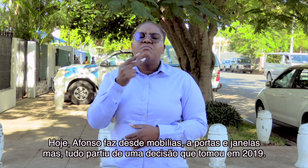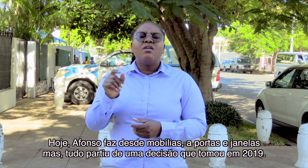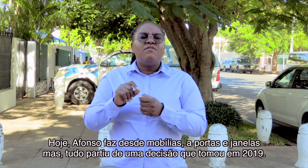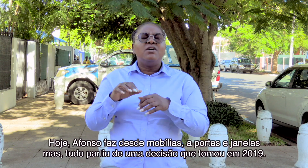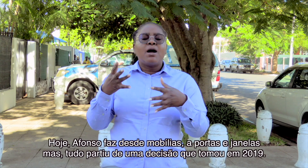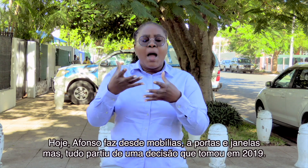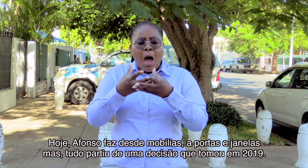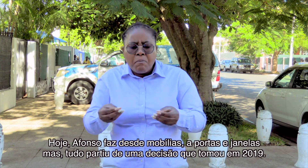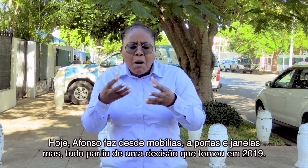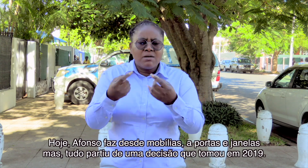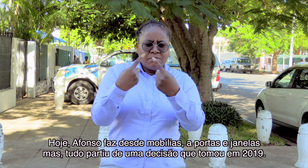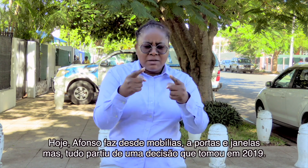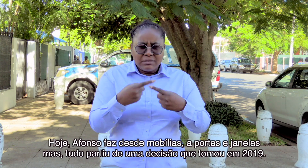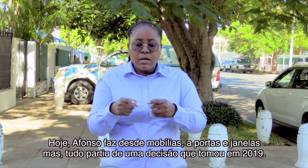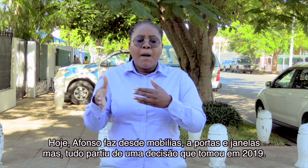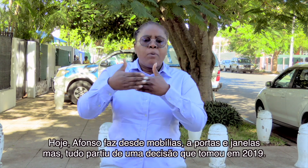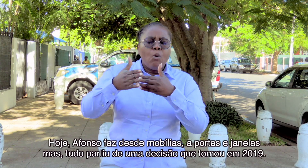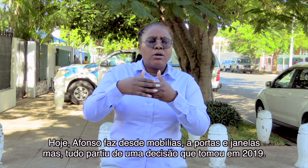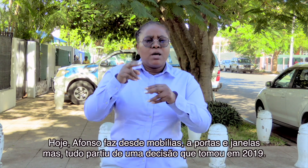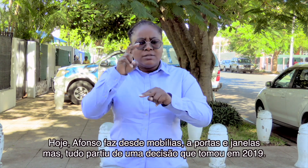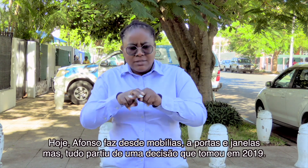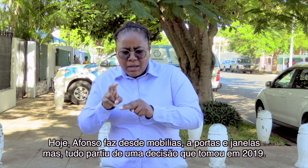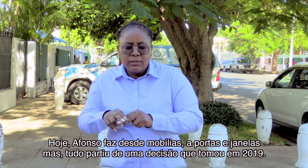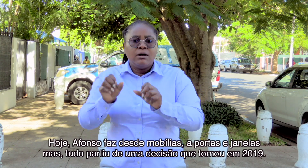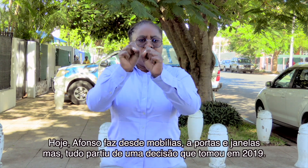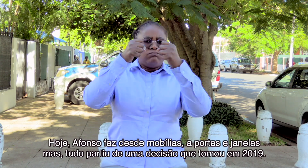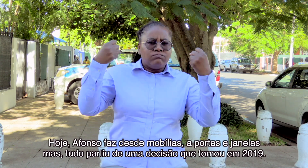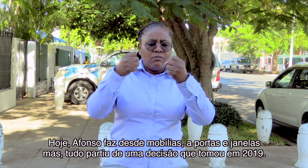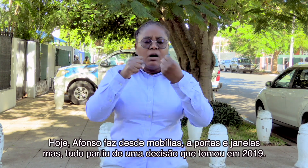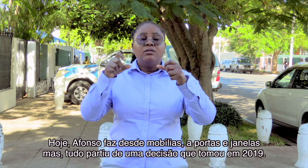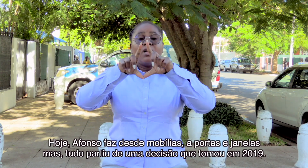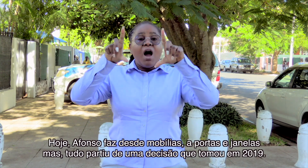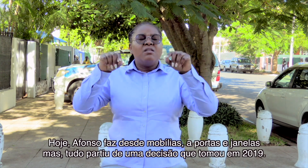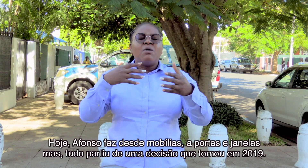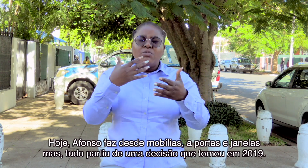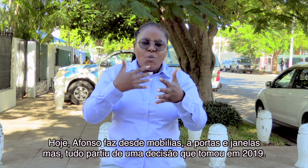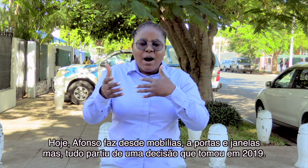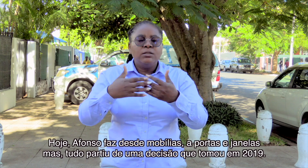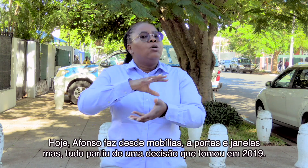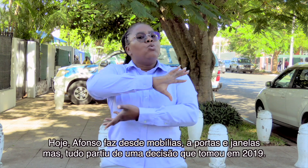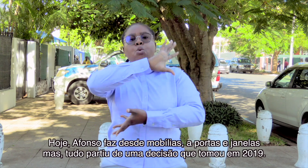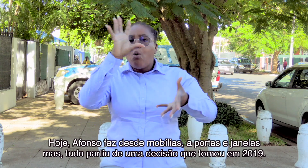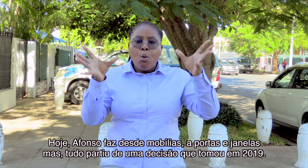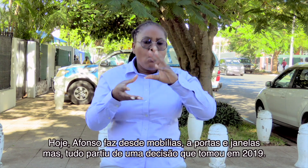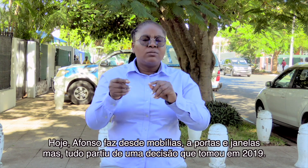Hoje, Afonso faz desde mobílias a portas e janelas, mas tudo partiu de uma decisão que tomou